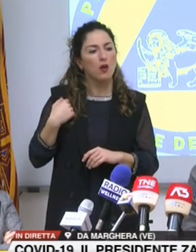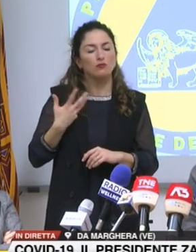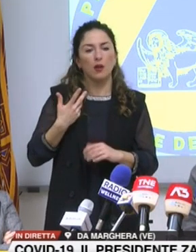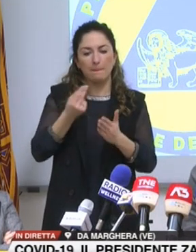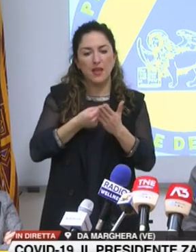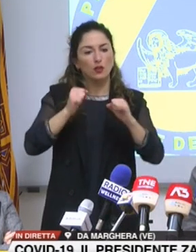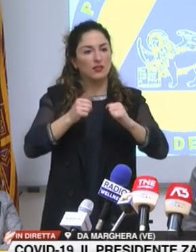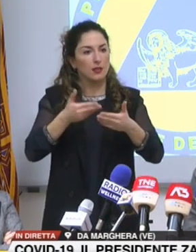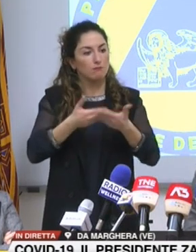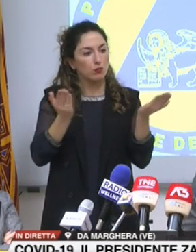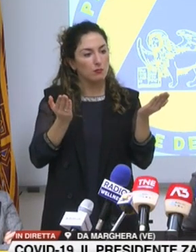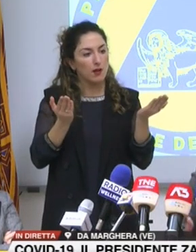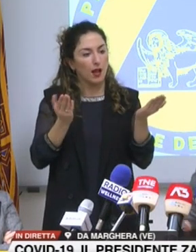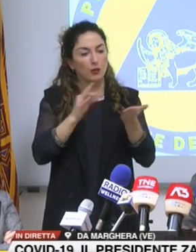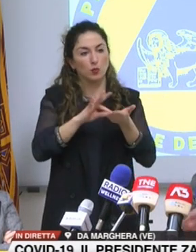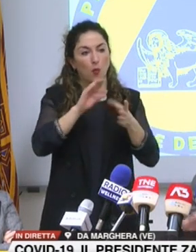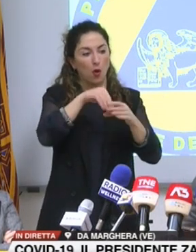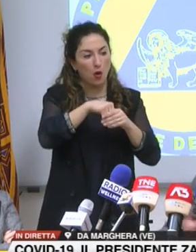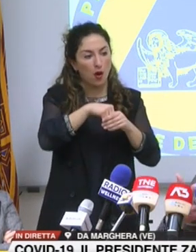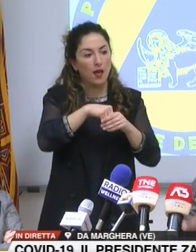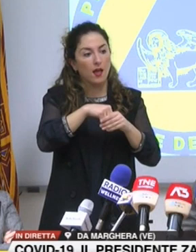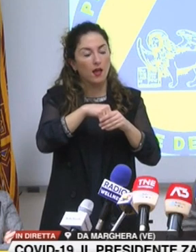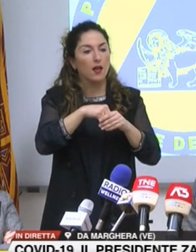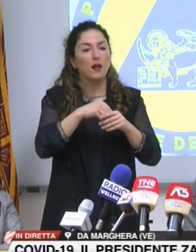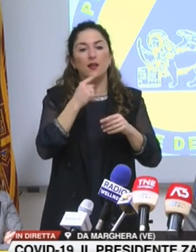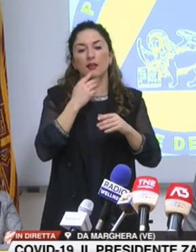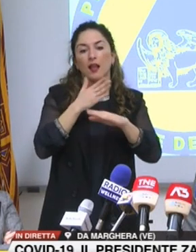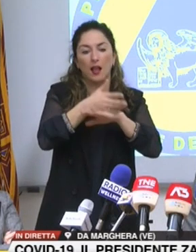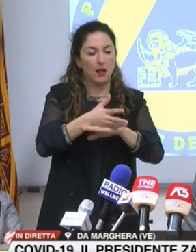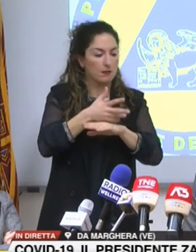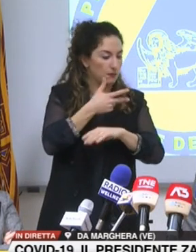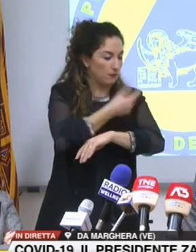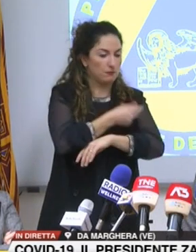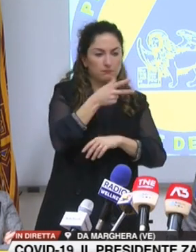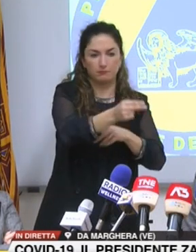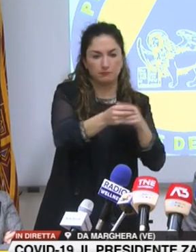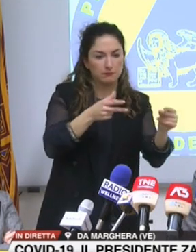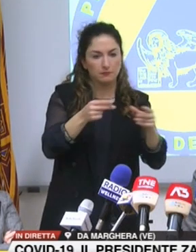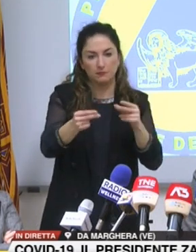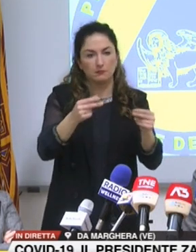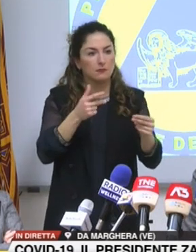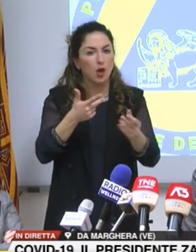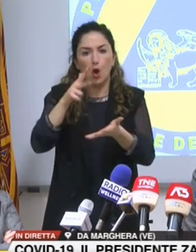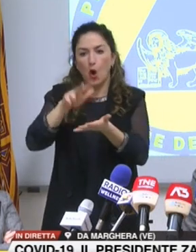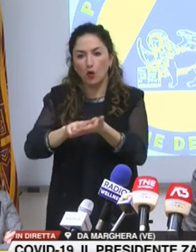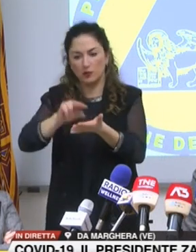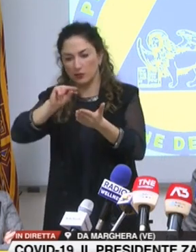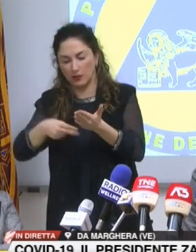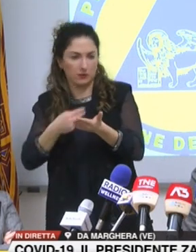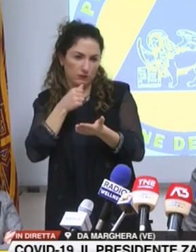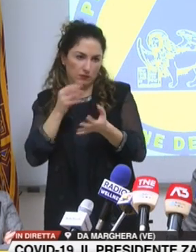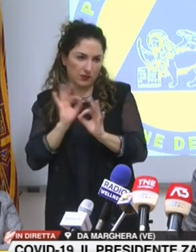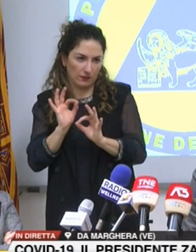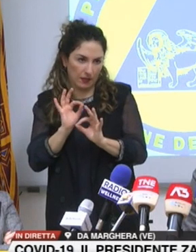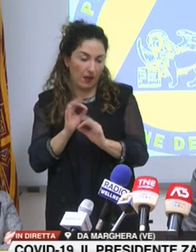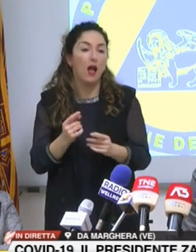pubblica nelle scuole prevedevano che entravano, vaccinavano, facevano profilassi senza tanto avere il consenso informato o altre robe.